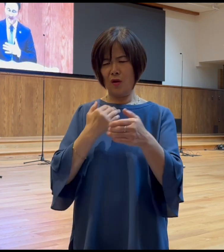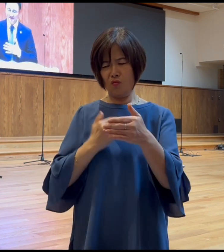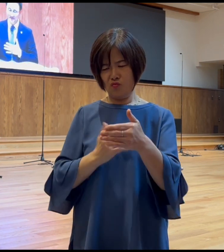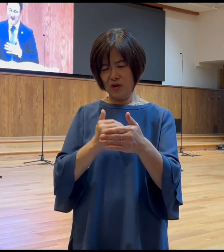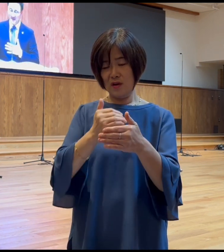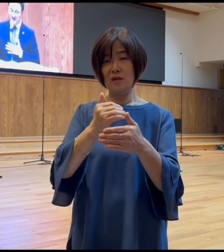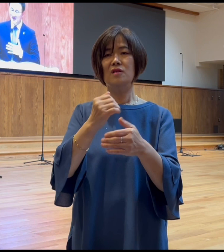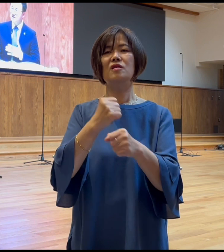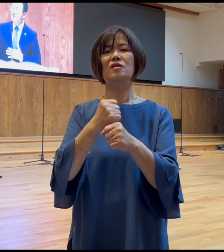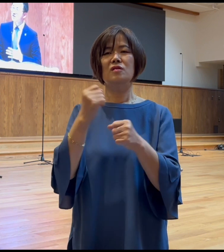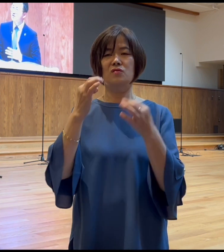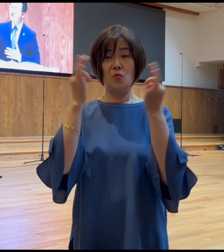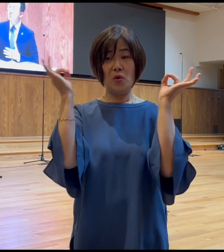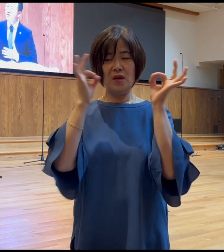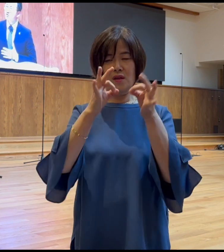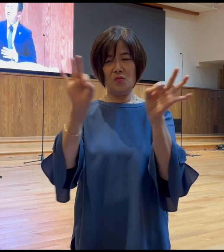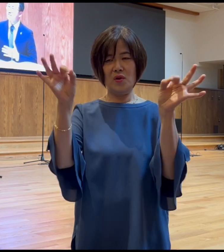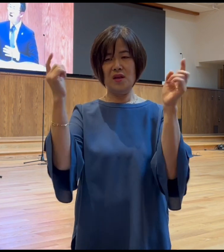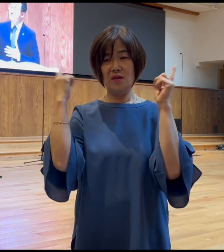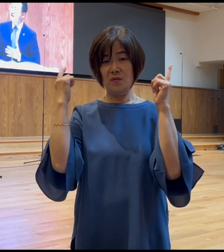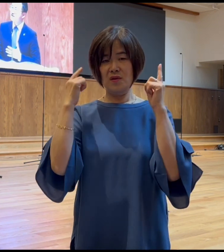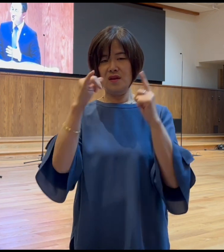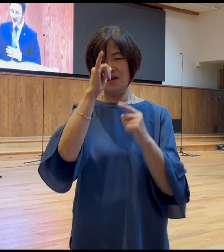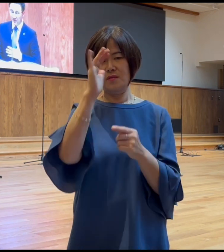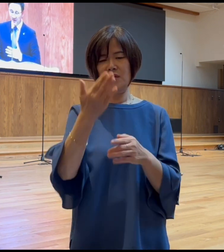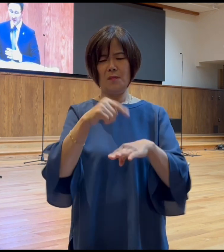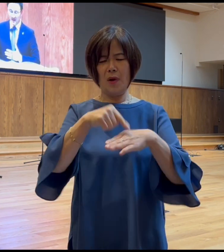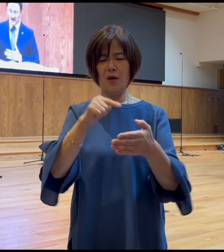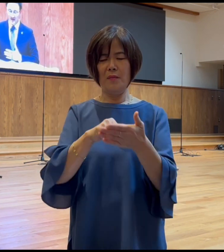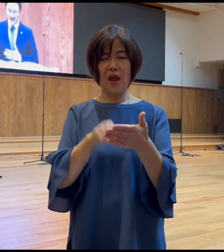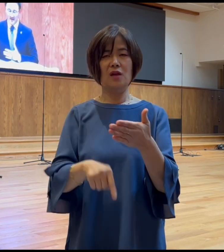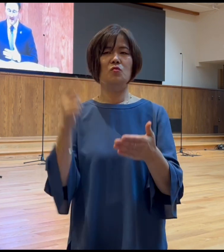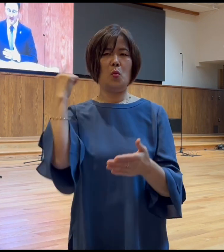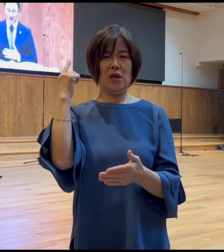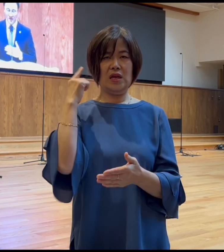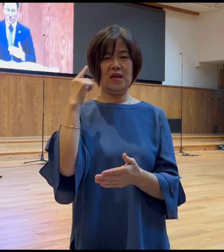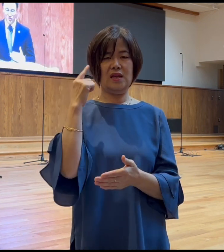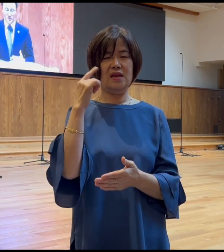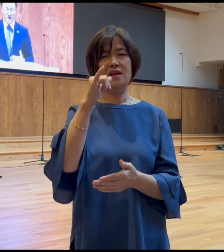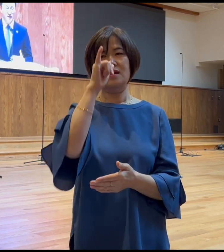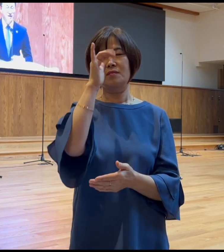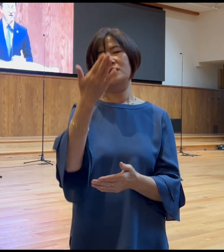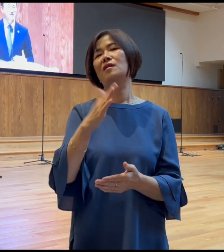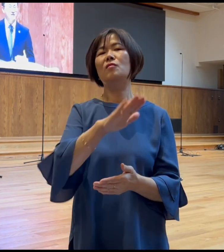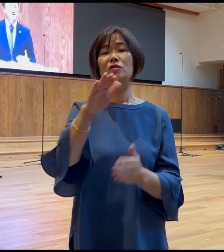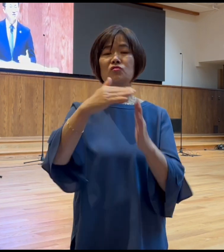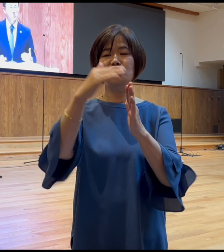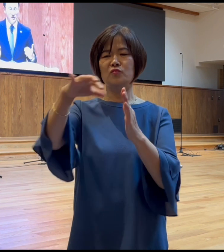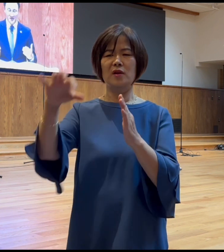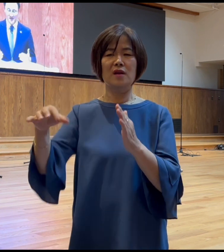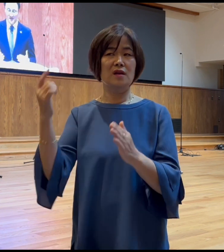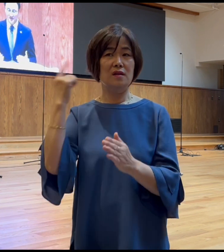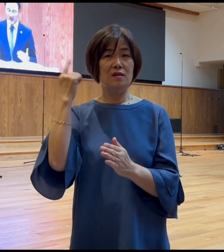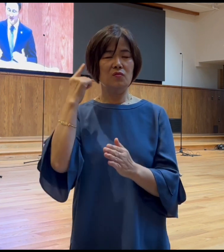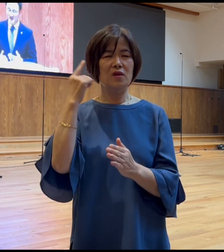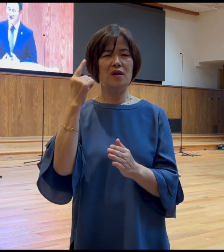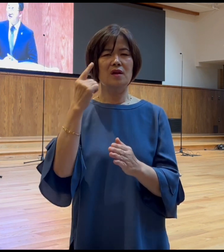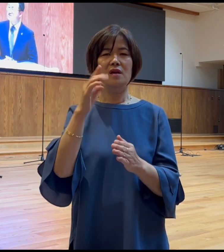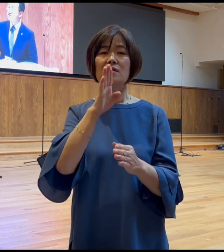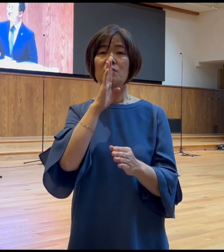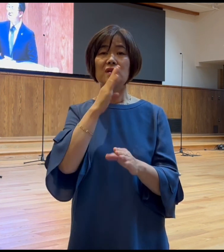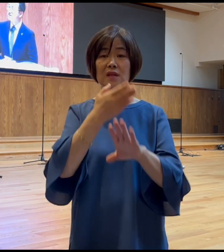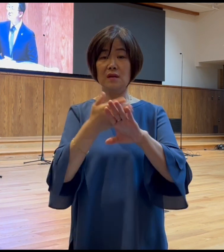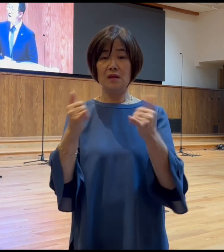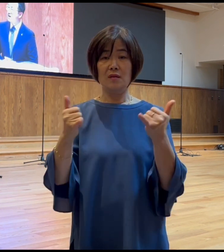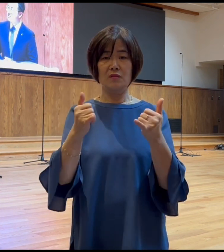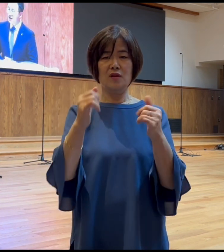있습니다. 내면에 울리는 소리를 우리는 마음의 소리라고 합니다. 우리는 주위에 들리는 소리들, 반응들에